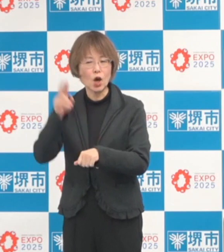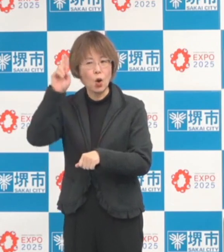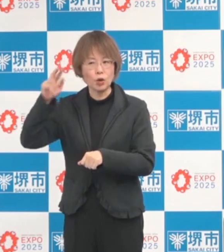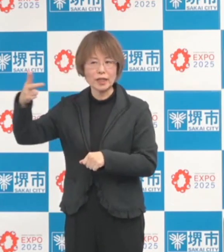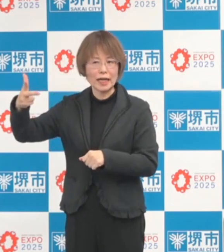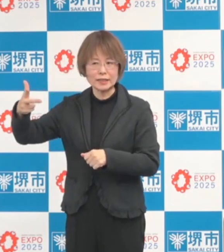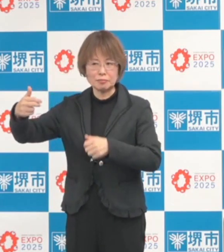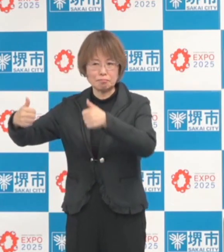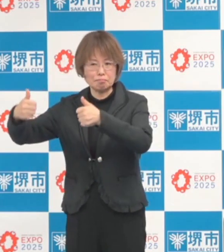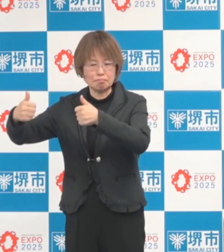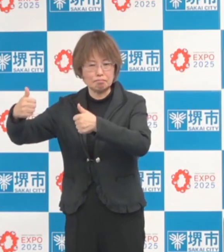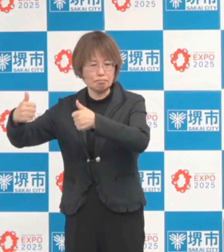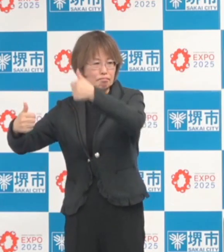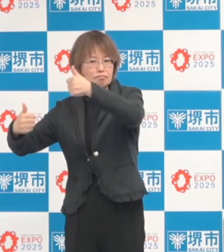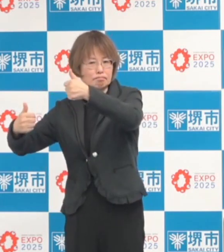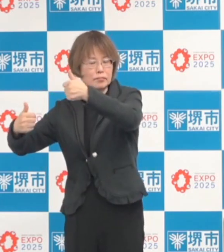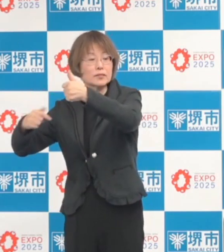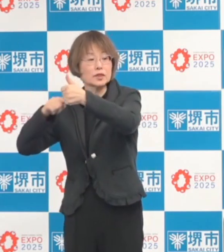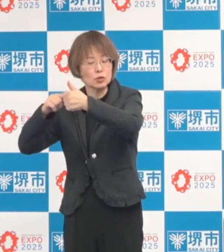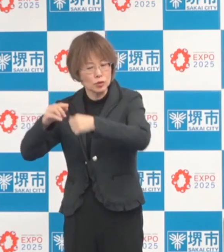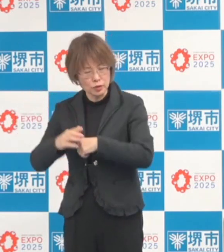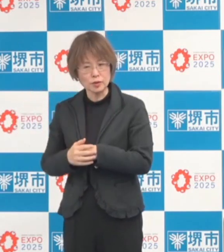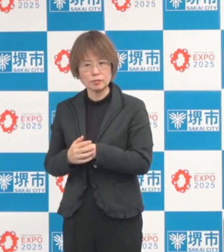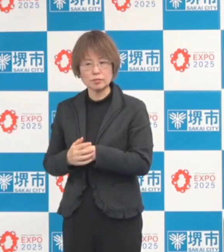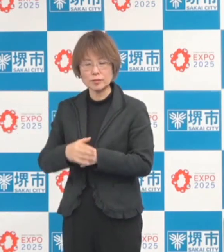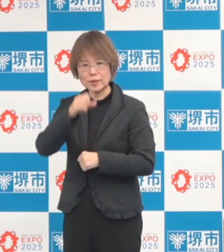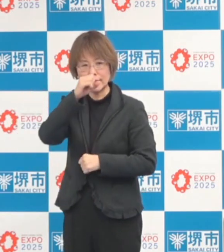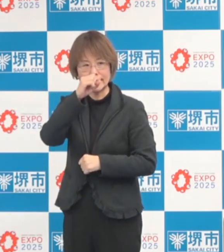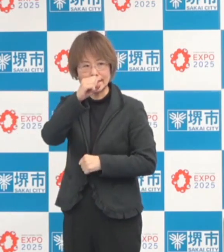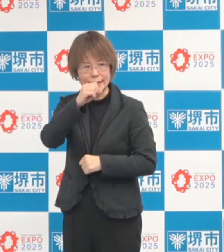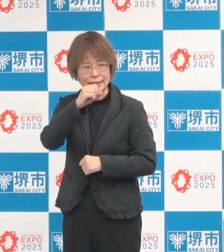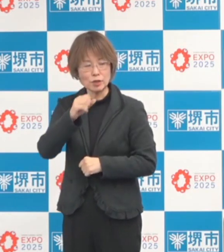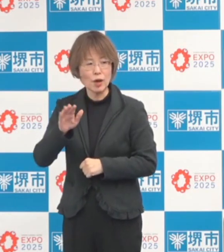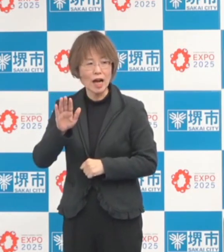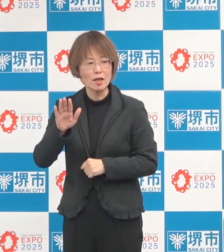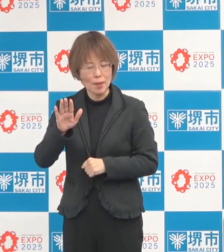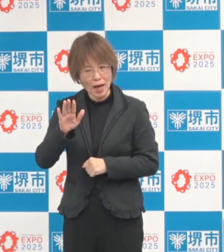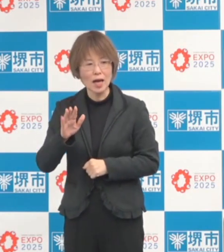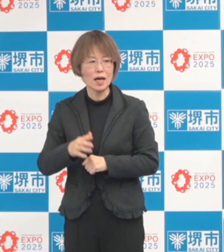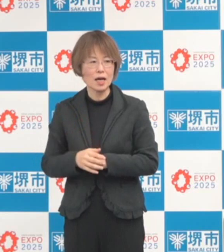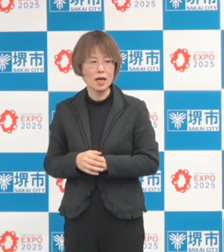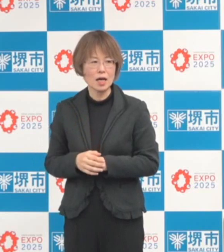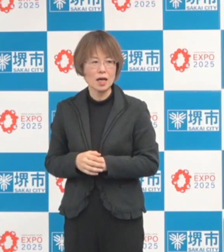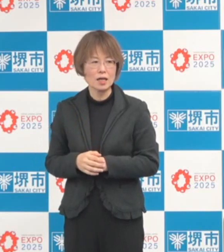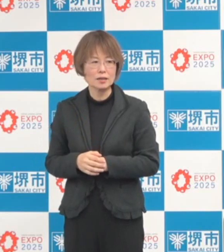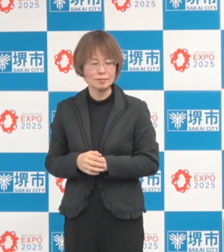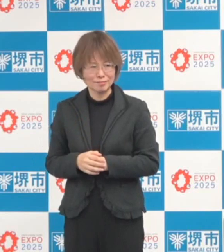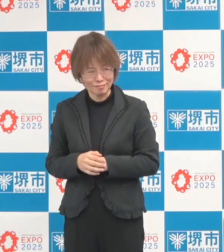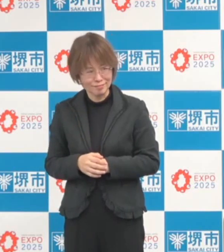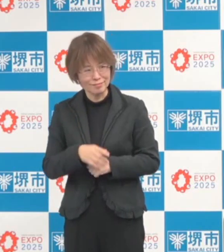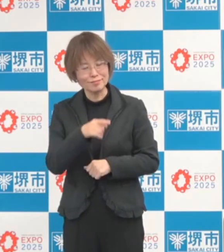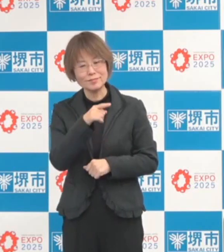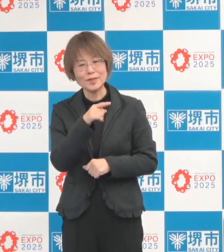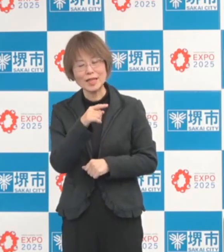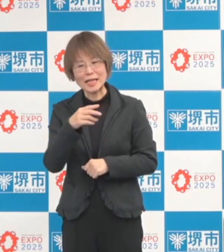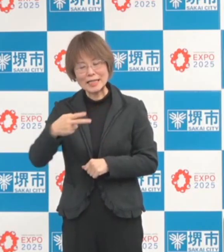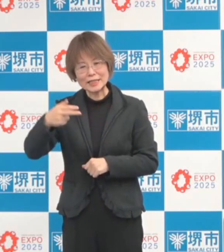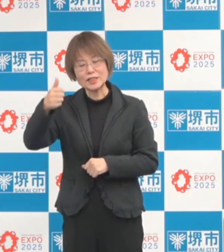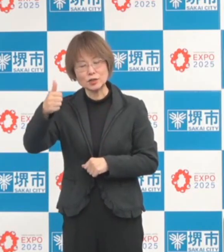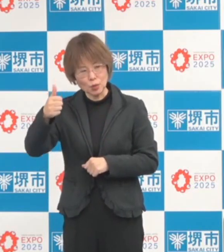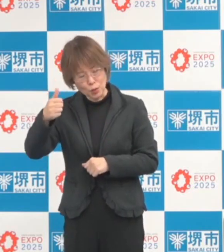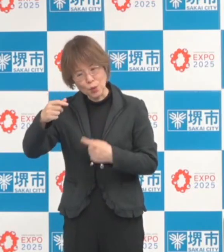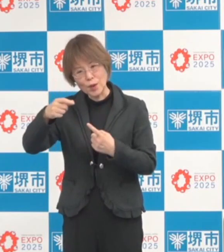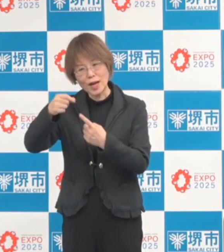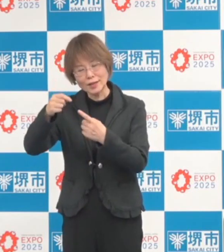ませんよとか、いやいやもっと上回ってますよっていうことがあれば、ちょっとその長藤セレクション聞きたいなと思います。